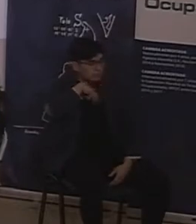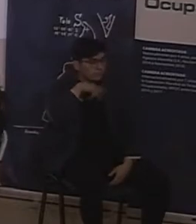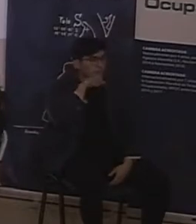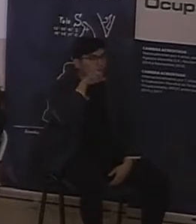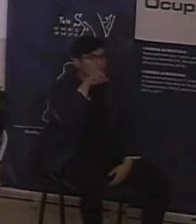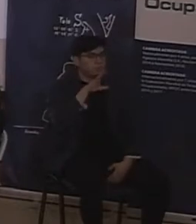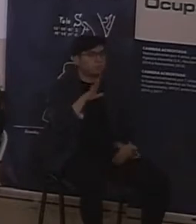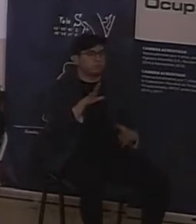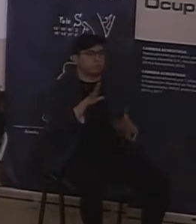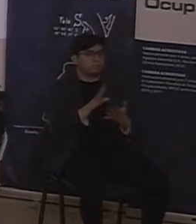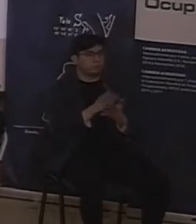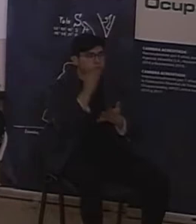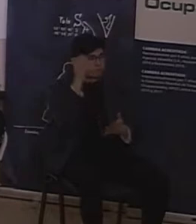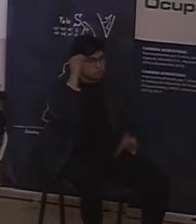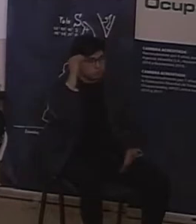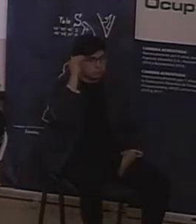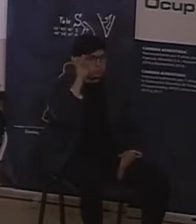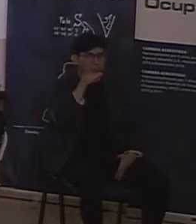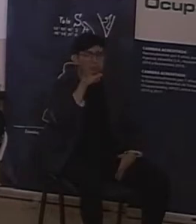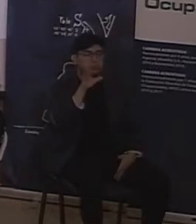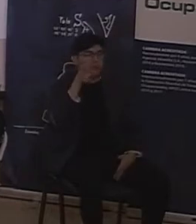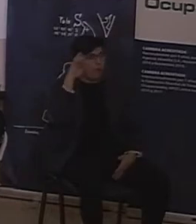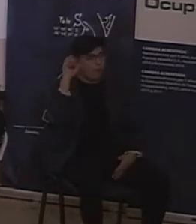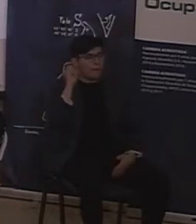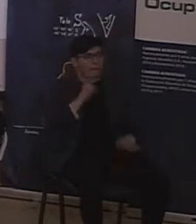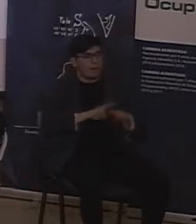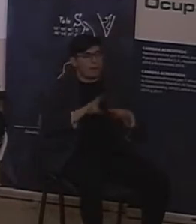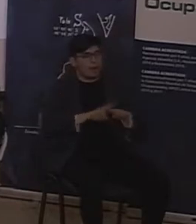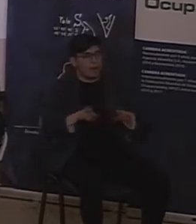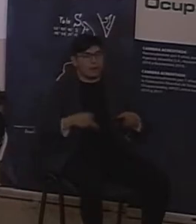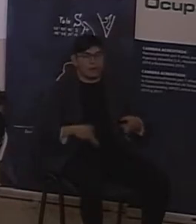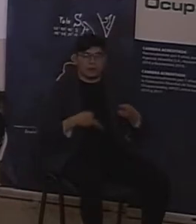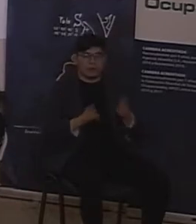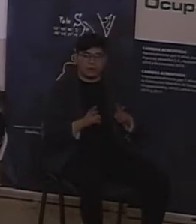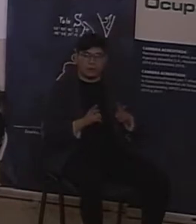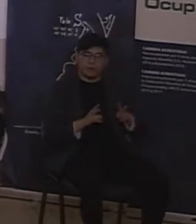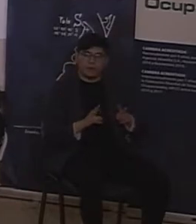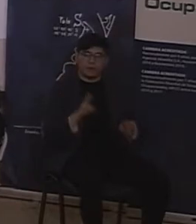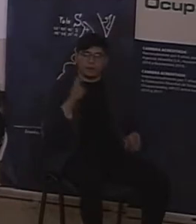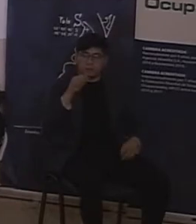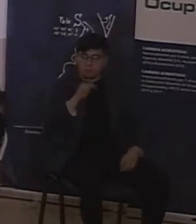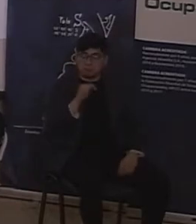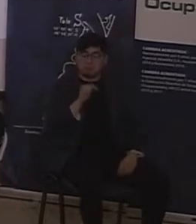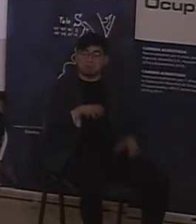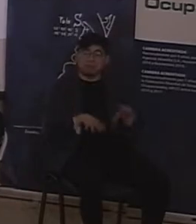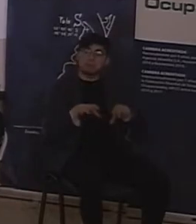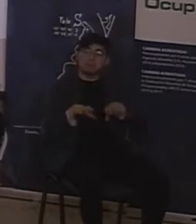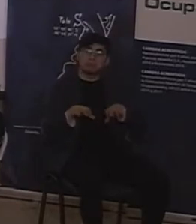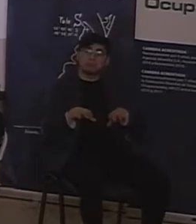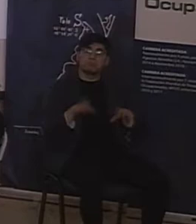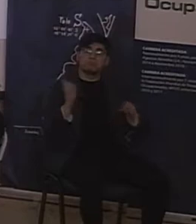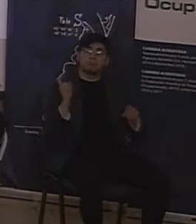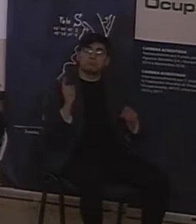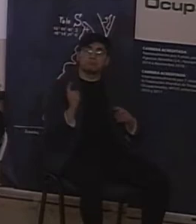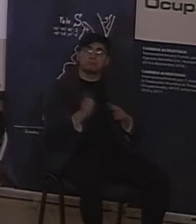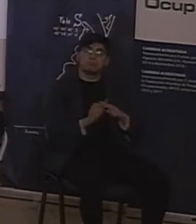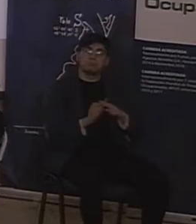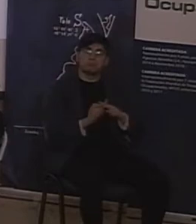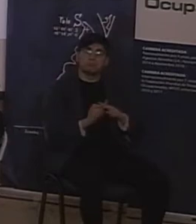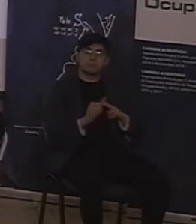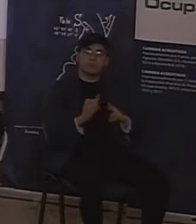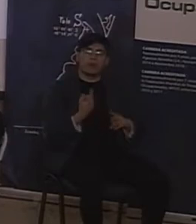ideas para que se cristalicen en derechos y en este caso particular de los pactos internacionales